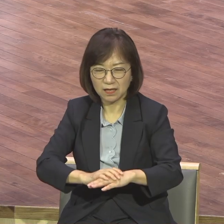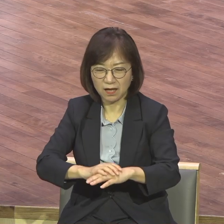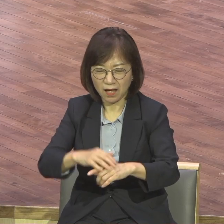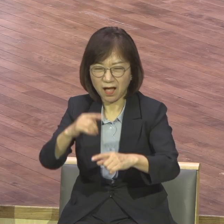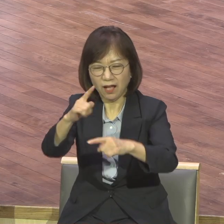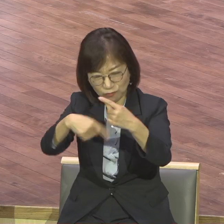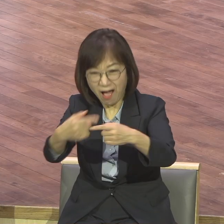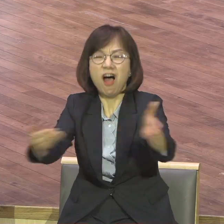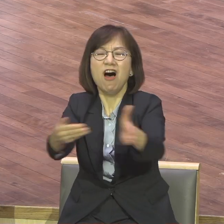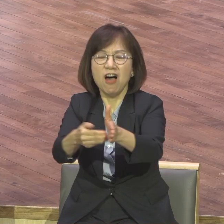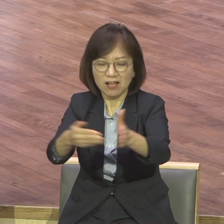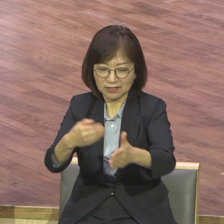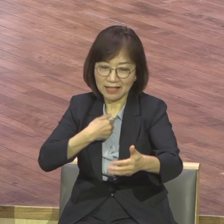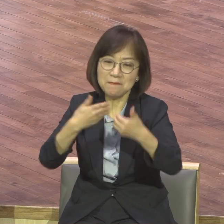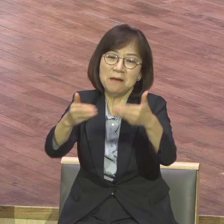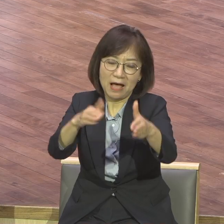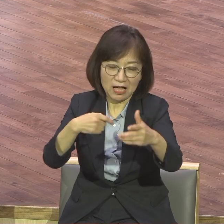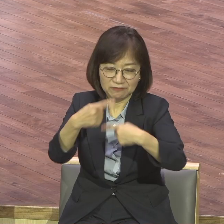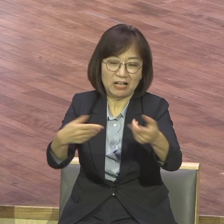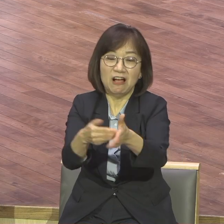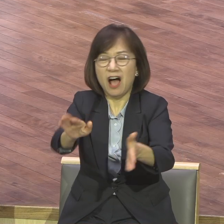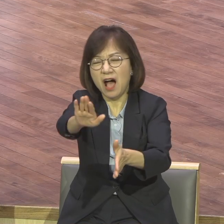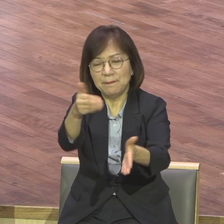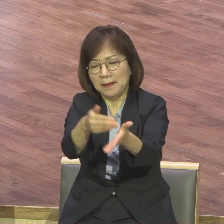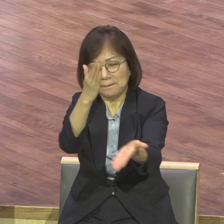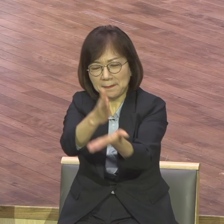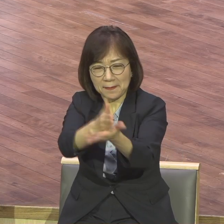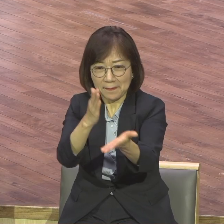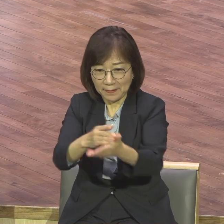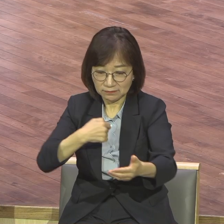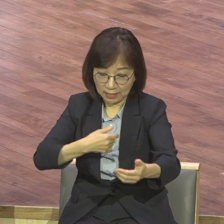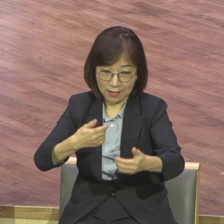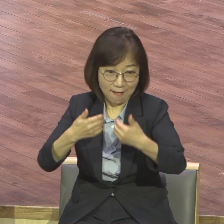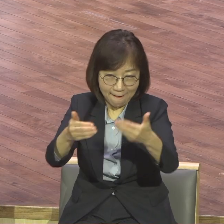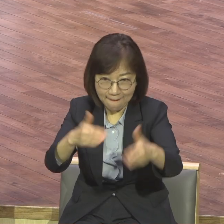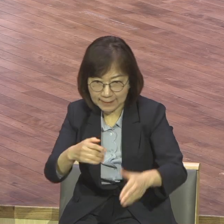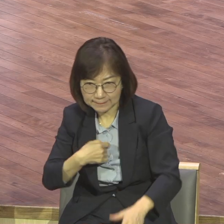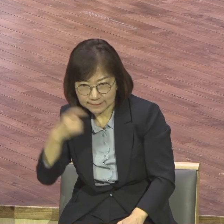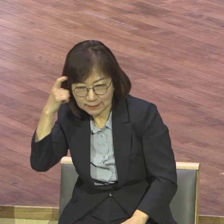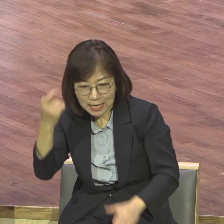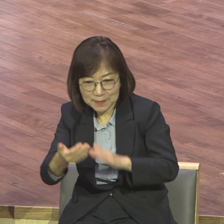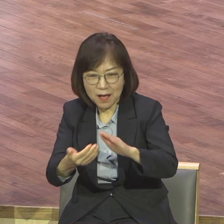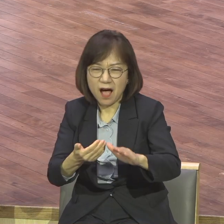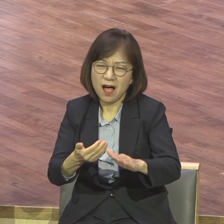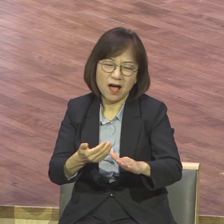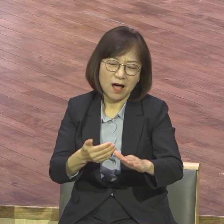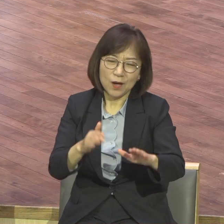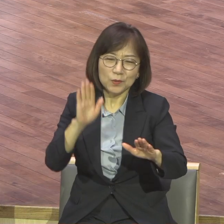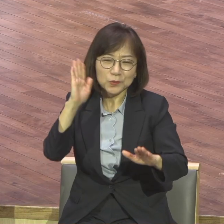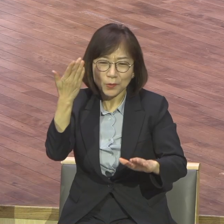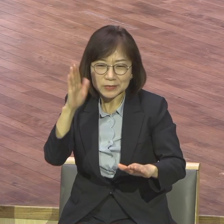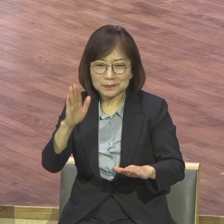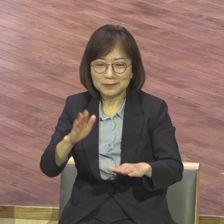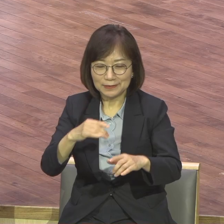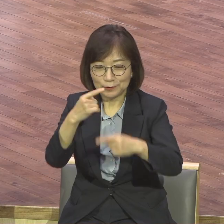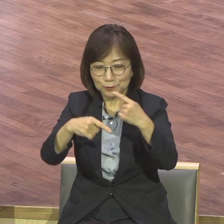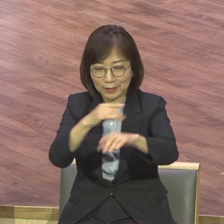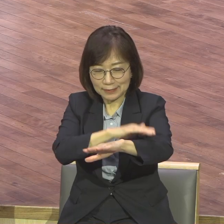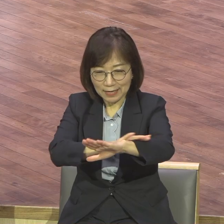말을 하면 내가 이거 요거 이 사람에게 내가 어떻게 하면 좀 자극적이 말할까 그 말을 생각한